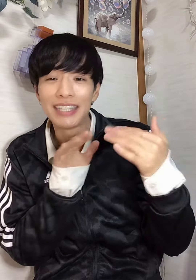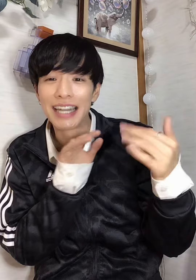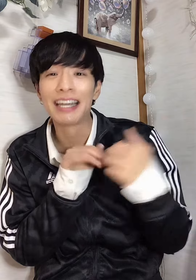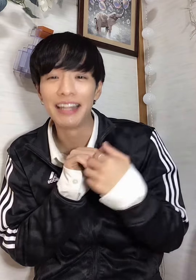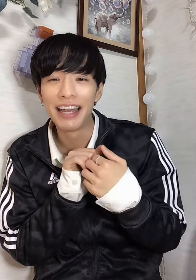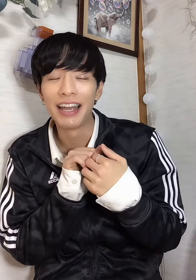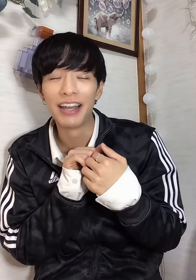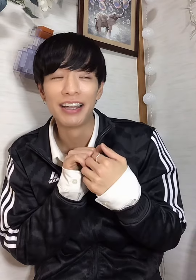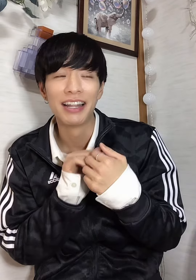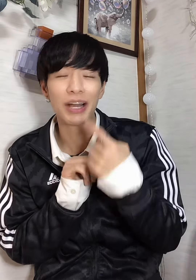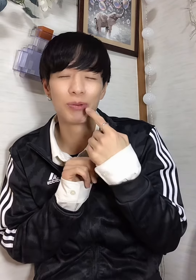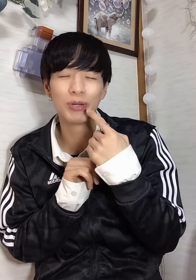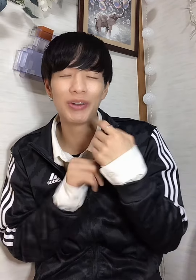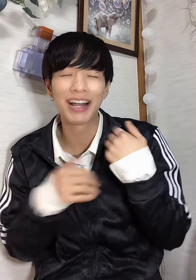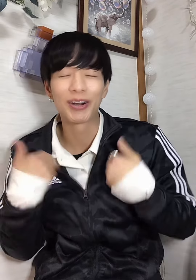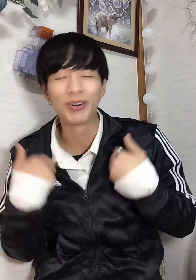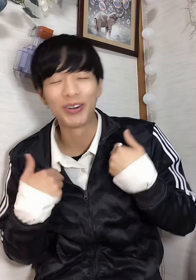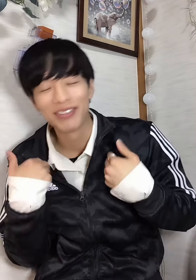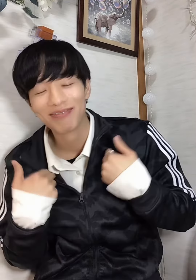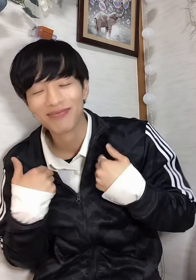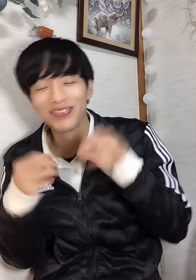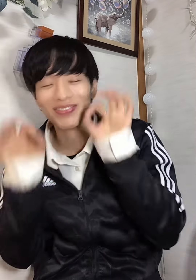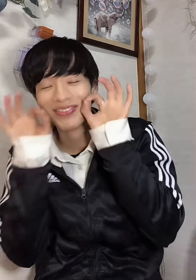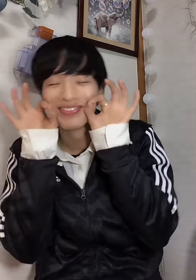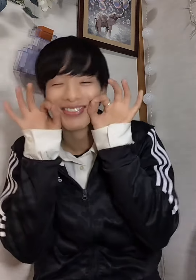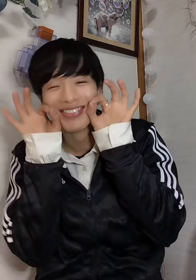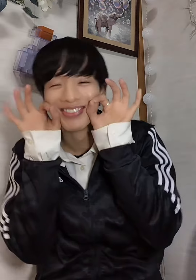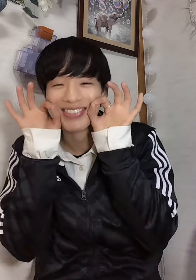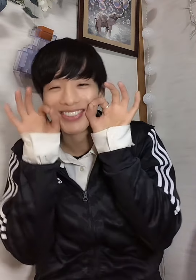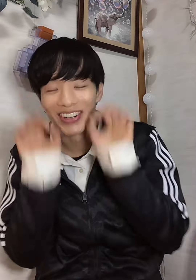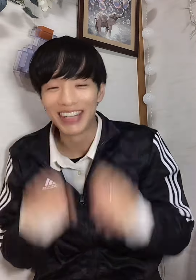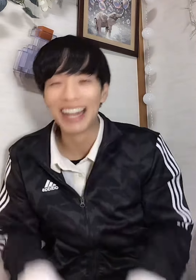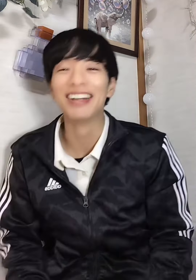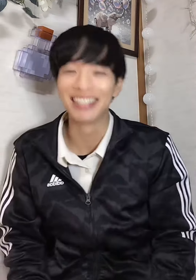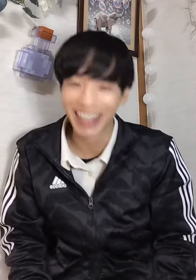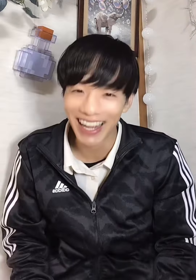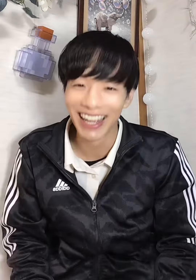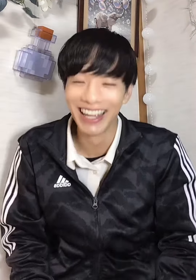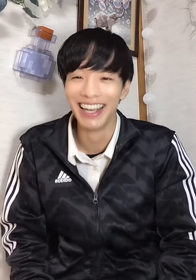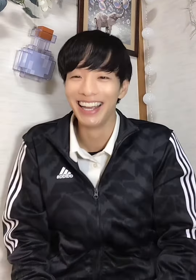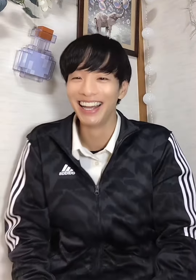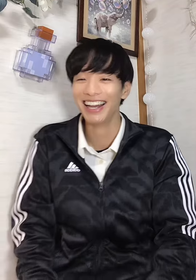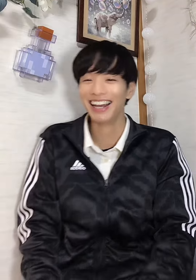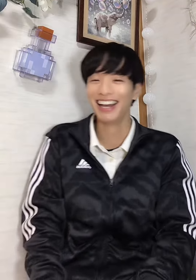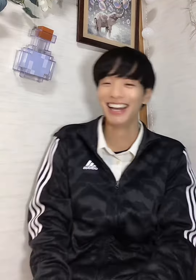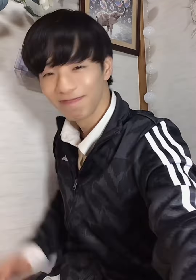だけで、僕もなんかこうなりますね。